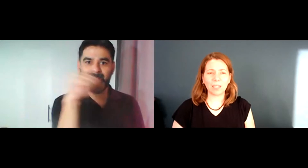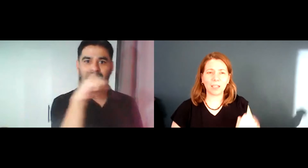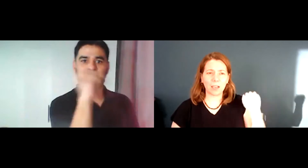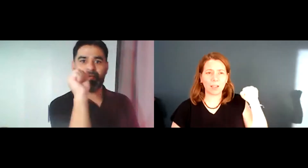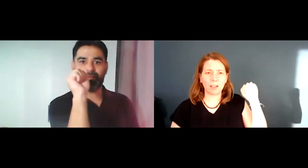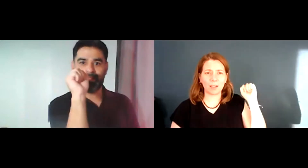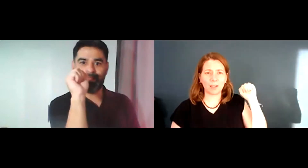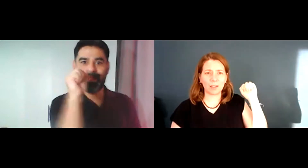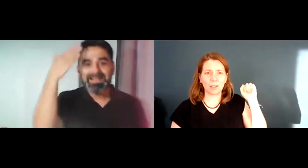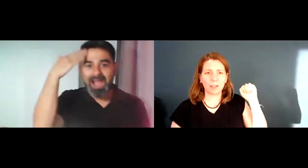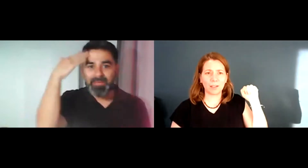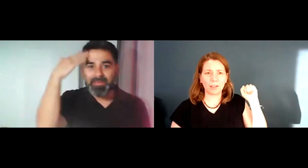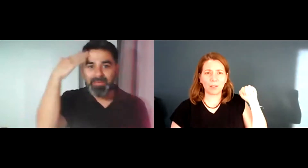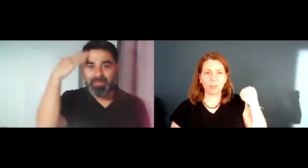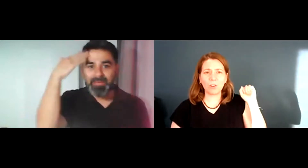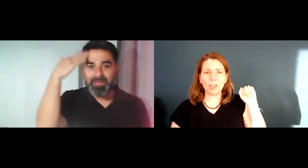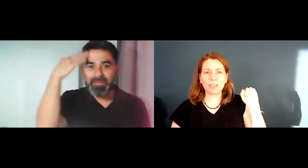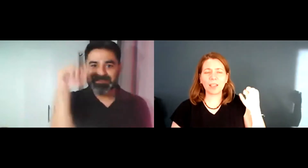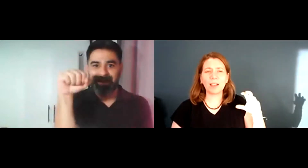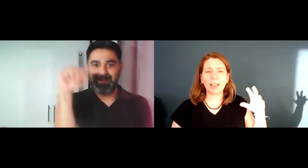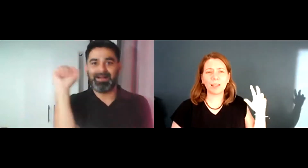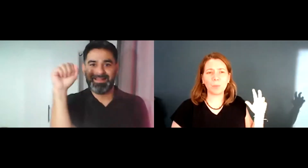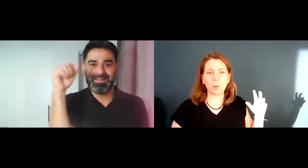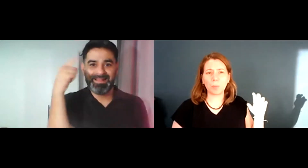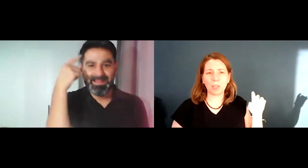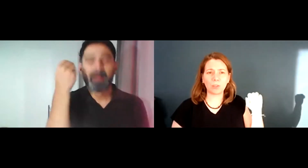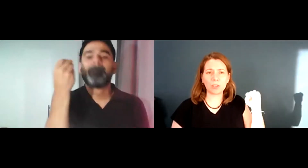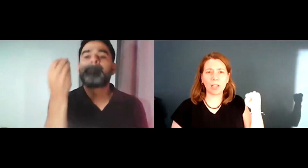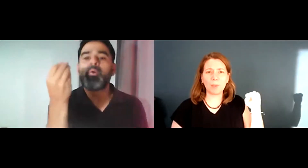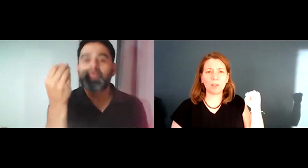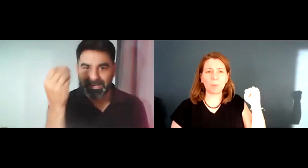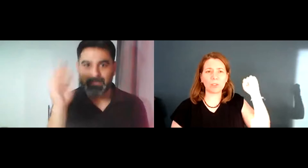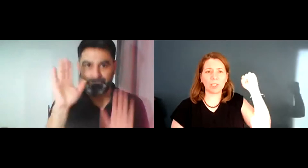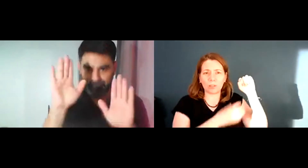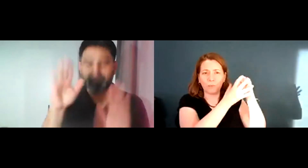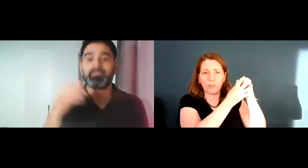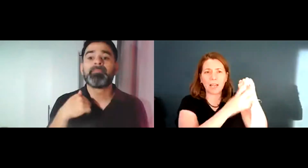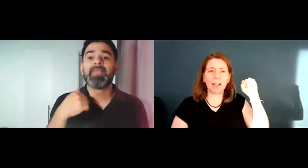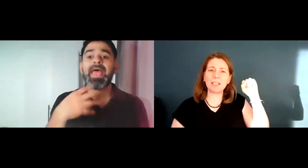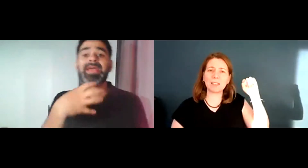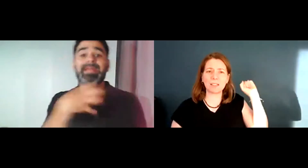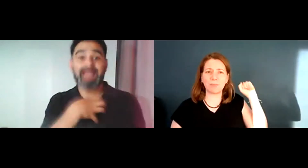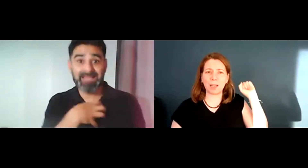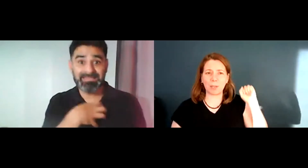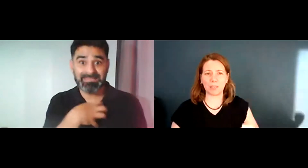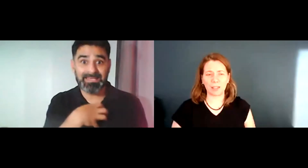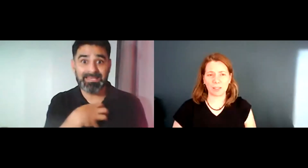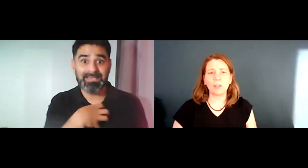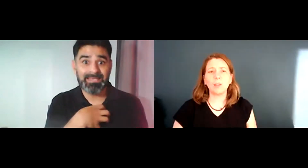María. No es tan grande el movimiento. Es solamente como si esto fuera la cabeza y se fuera para atrás. ¿Por